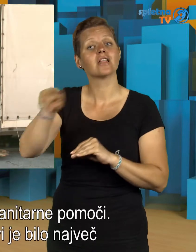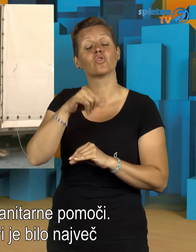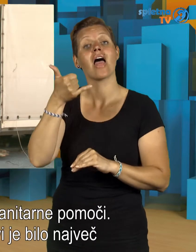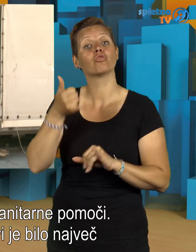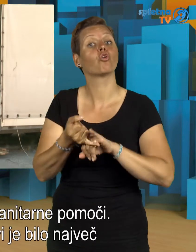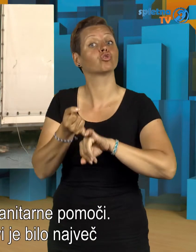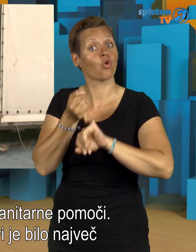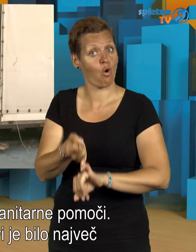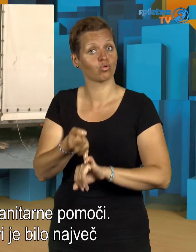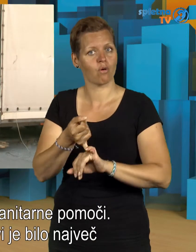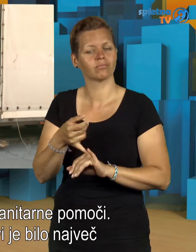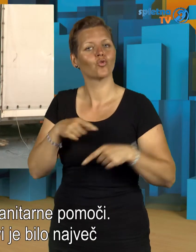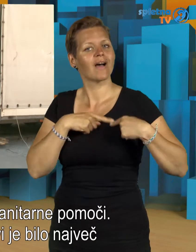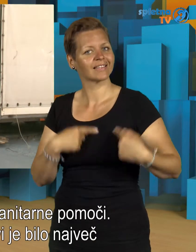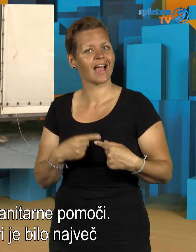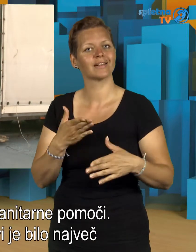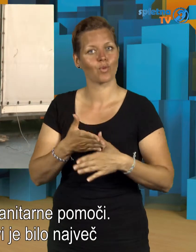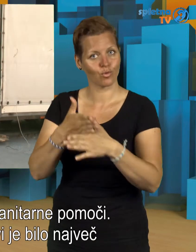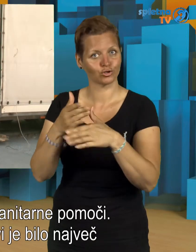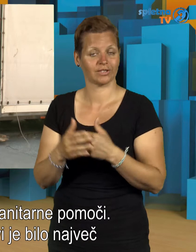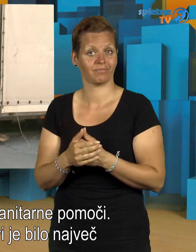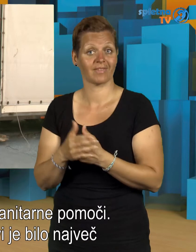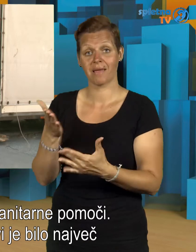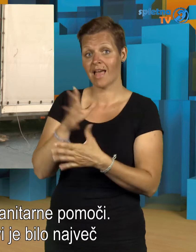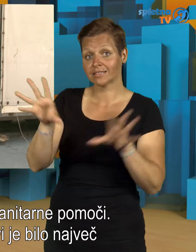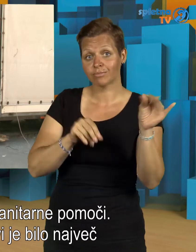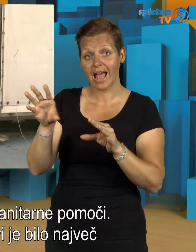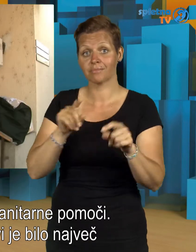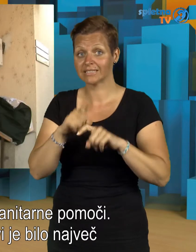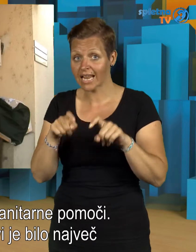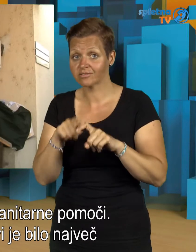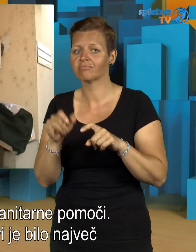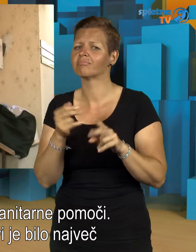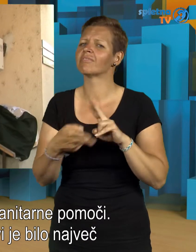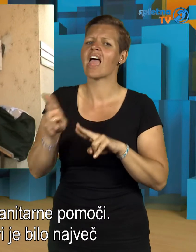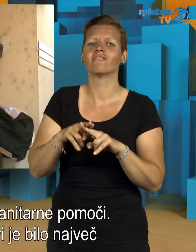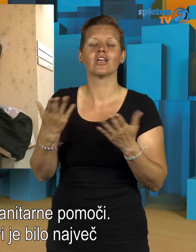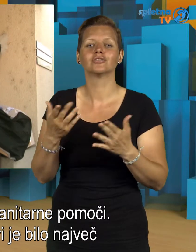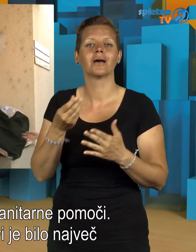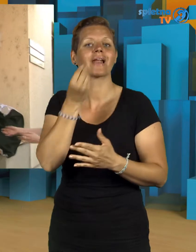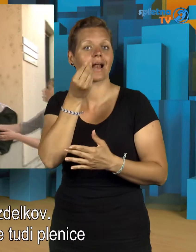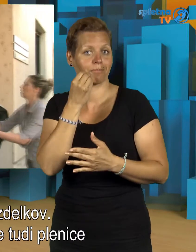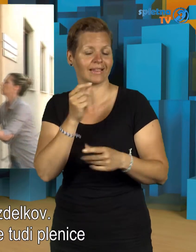Zbrali so 1 tono humanitarne pomoči. Med zbranimi sredstvi je bilo največ prehrambenih